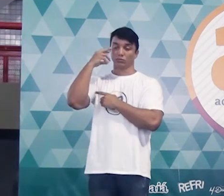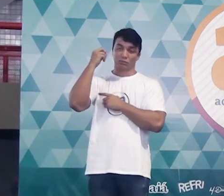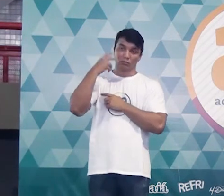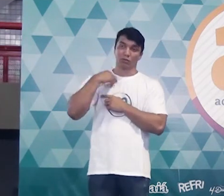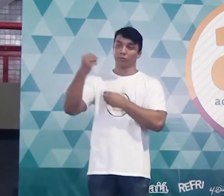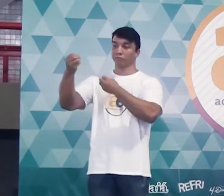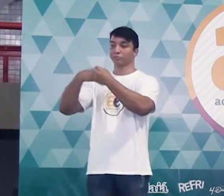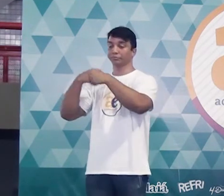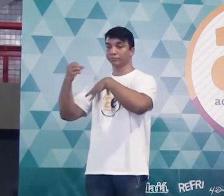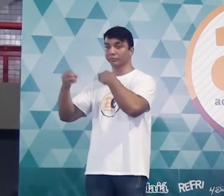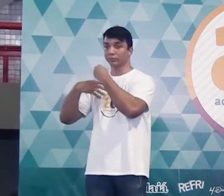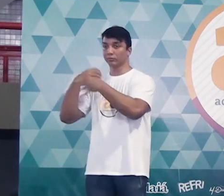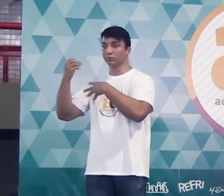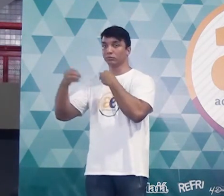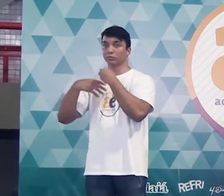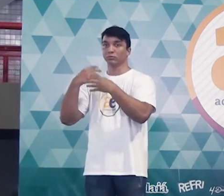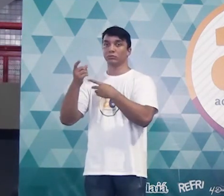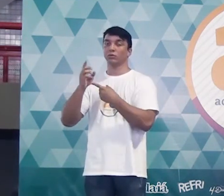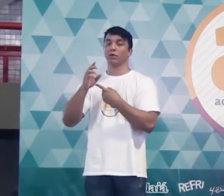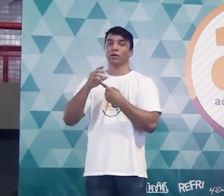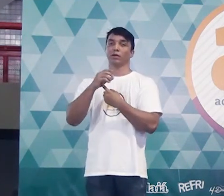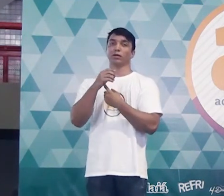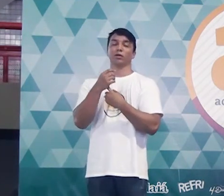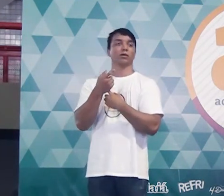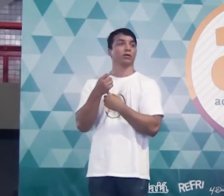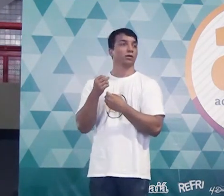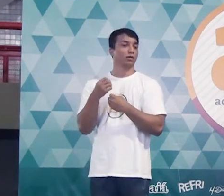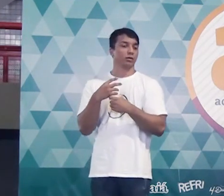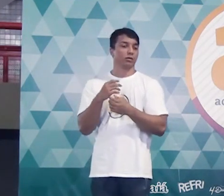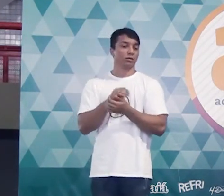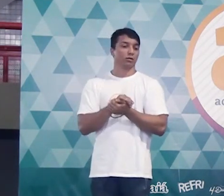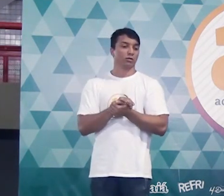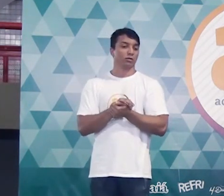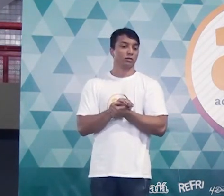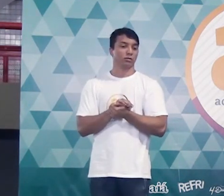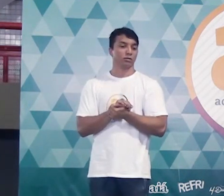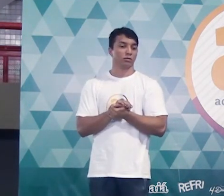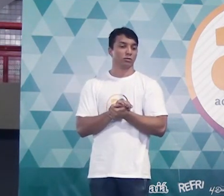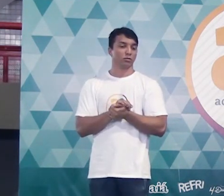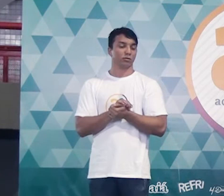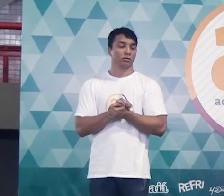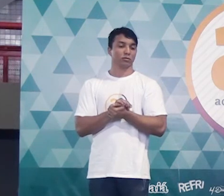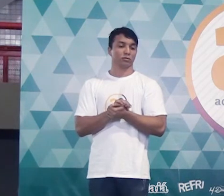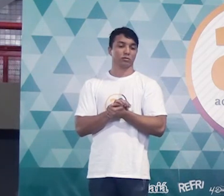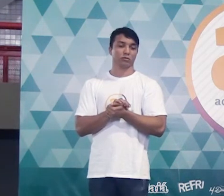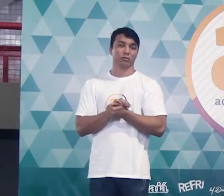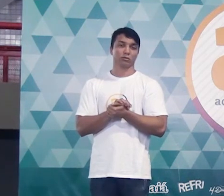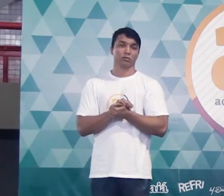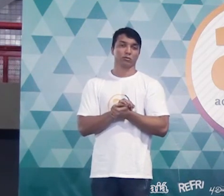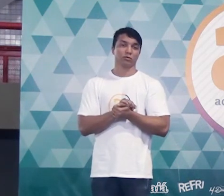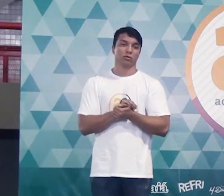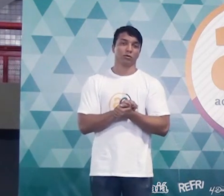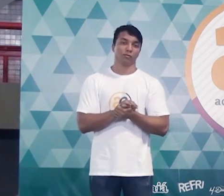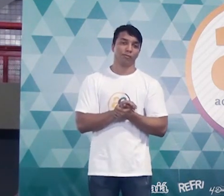mas eu não atendo nada. Ele não está passando mais, acho que...